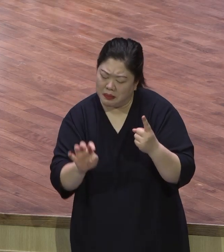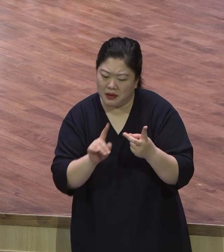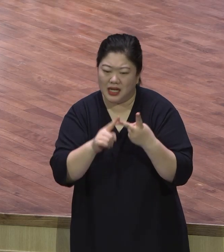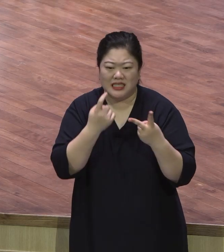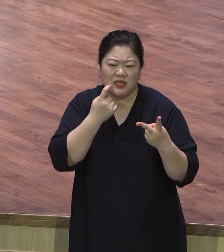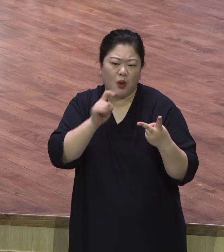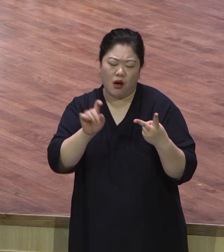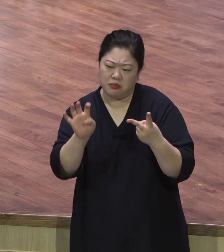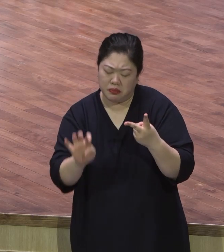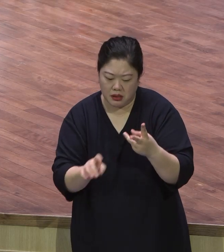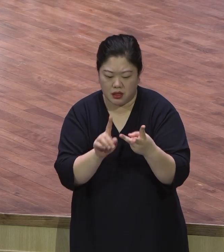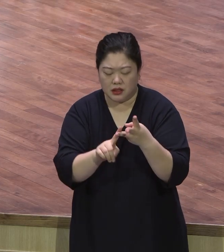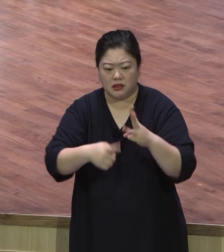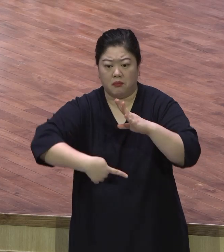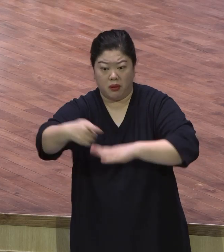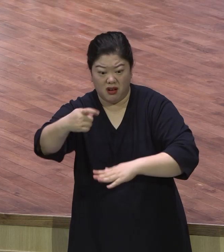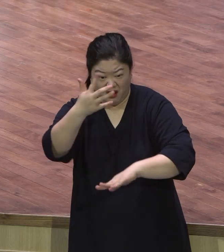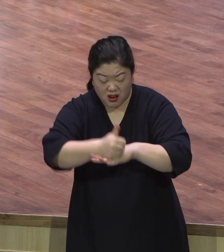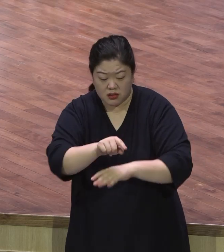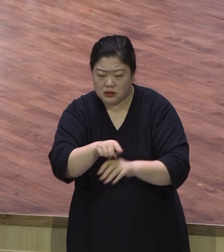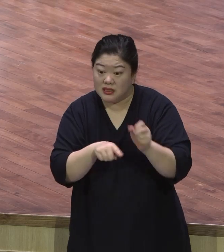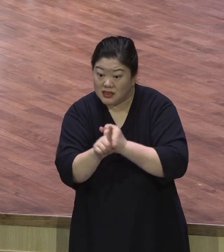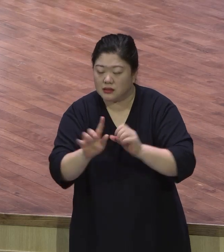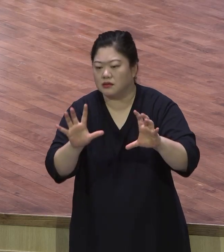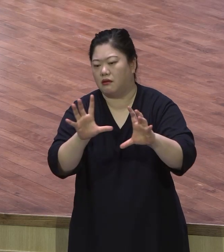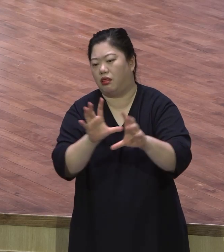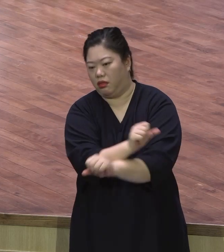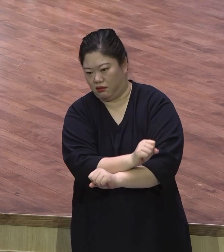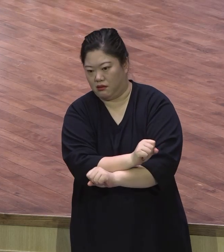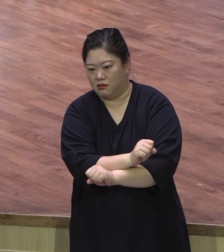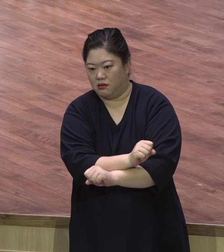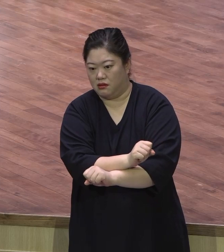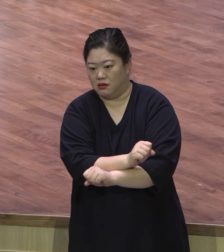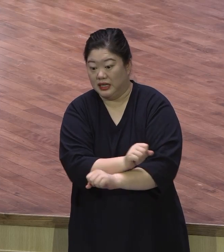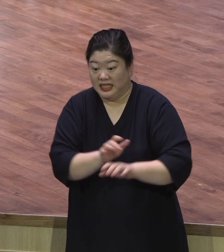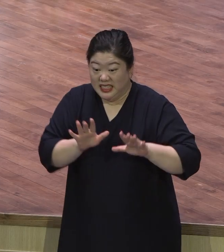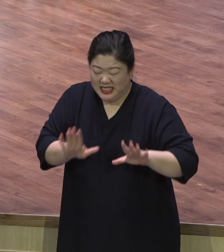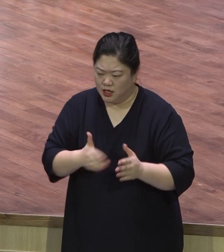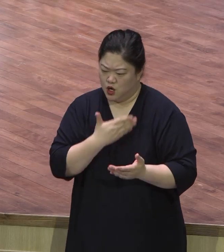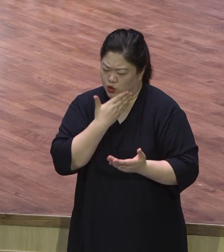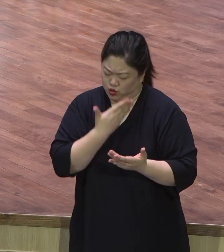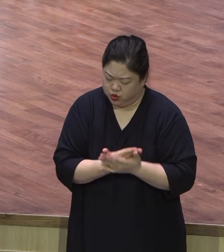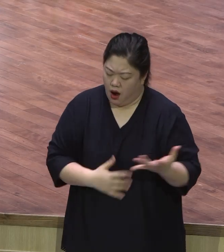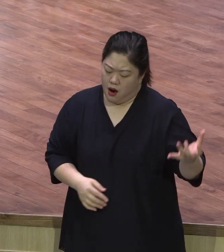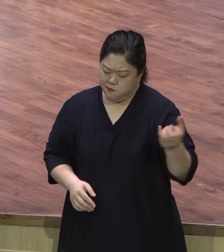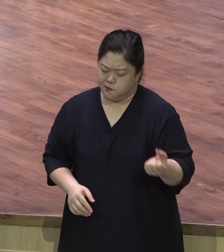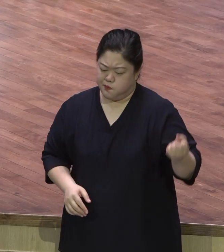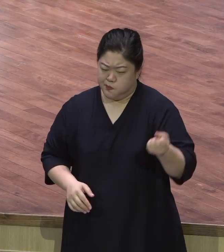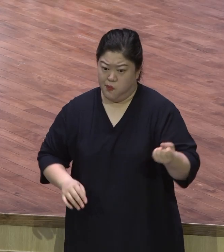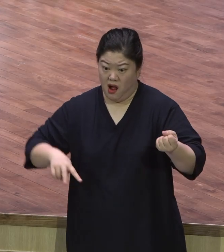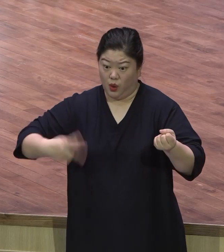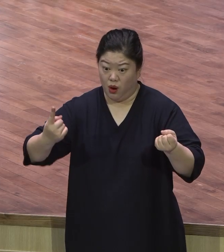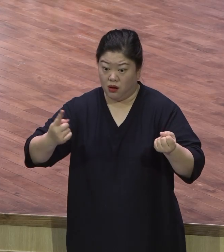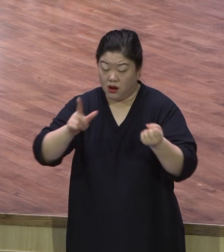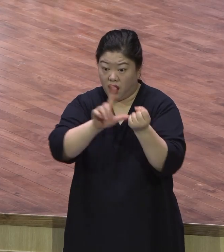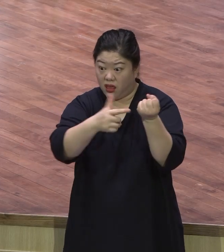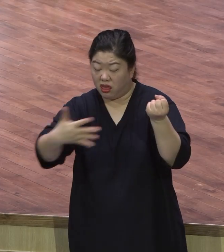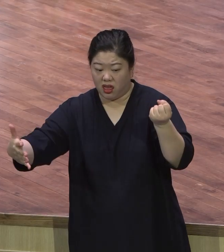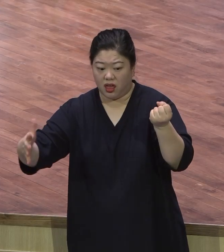결국은 다 없어진다. 다시 말할 때 지금은 내가 쥐고 있어도 그것은 사실은 무의 의미한 것이다.